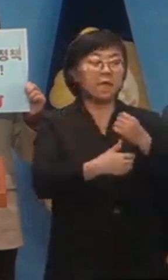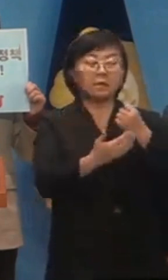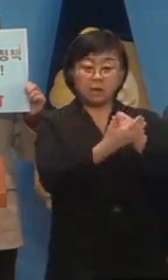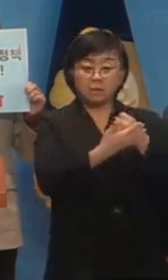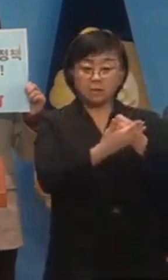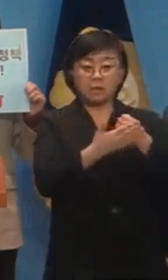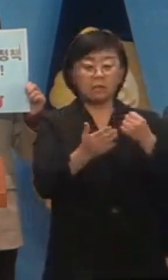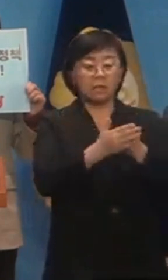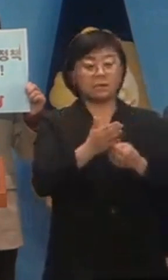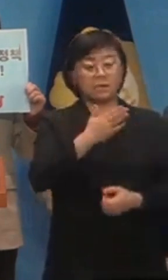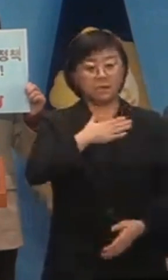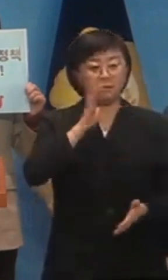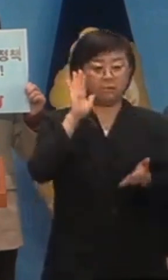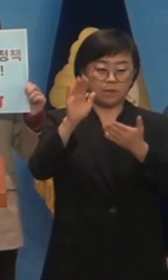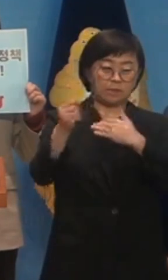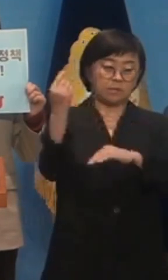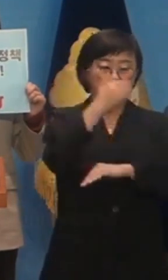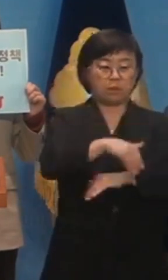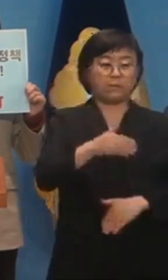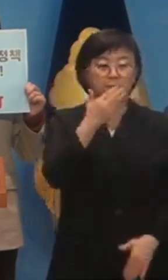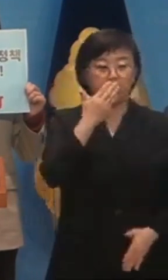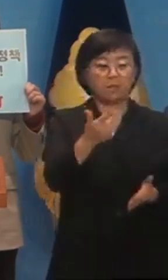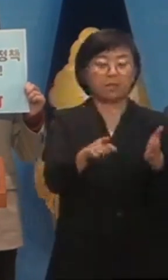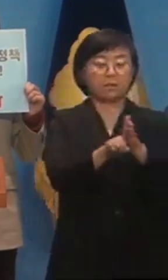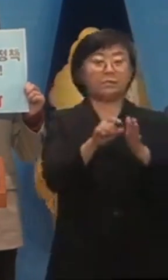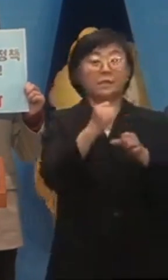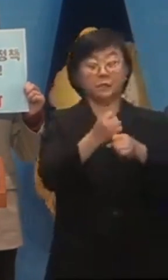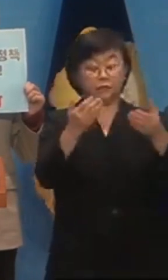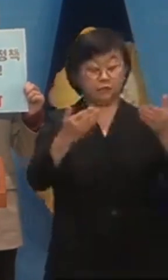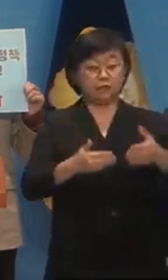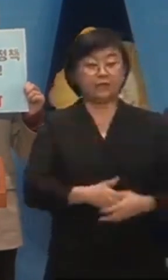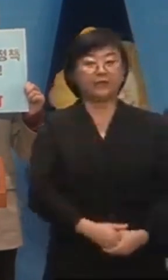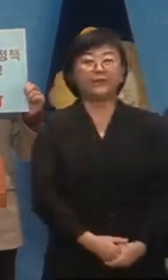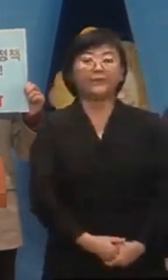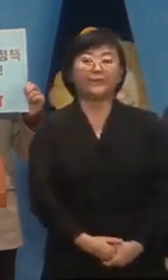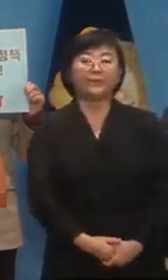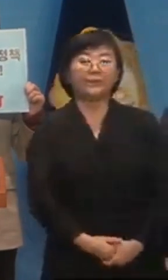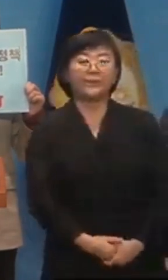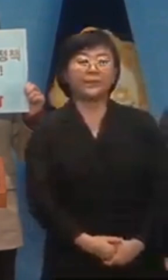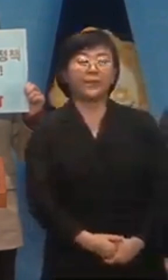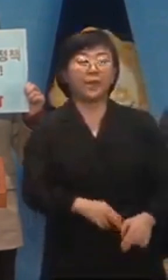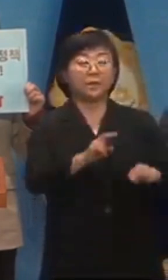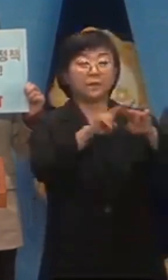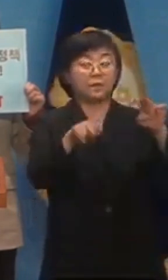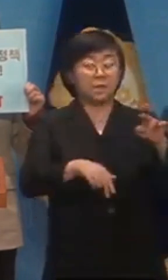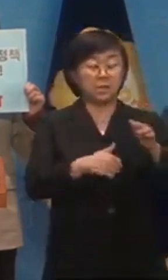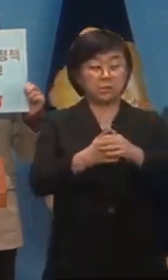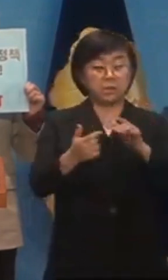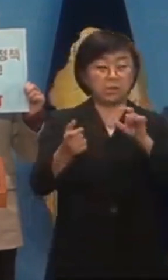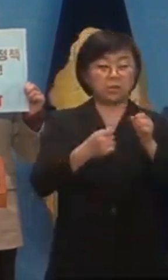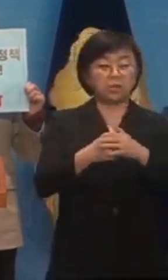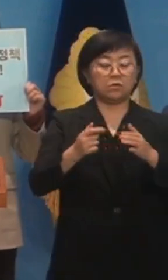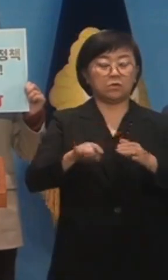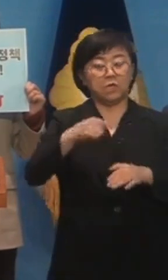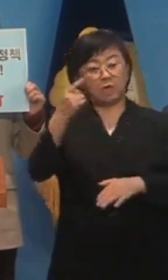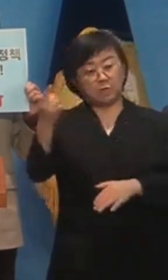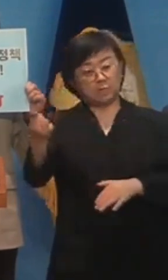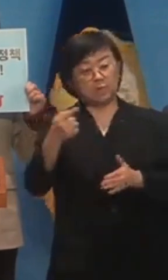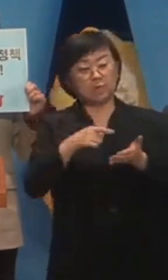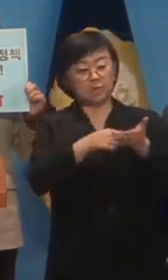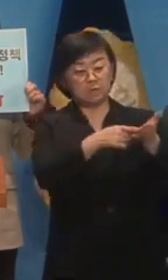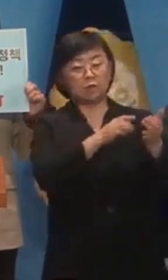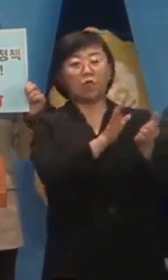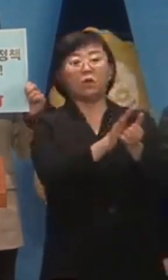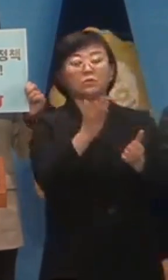공제는 그런 제가 미래를 계획할 수 있도록 만들어 주었습니다. 퇴사를 앞두고 후임자의